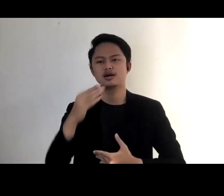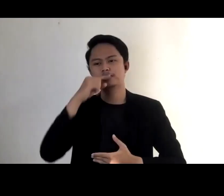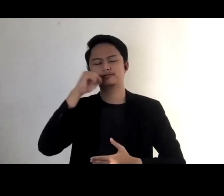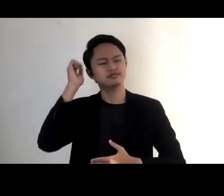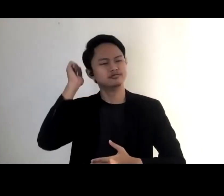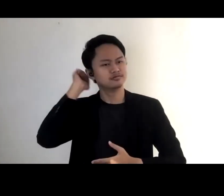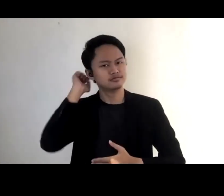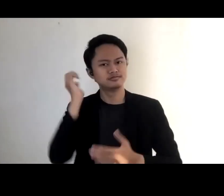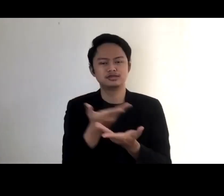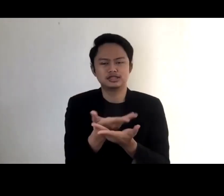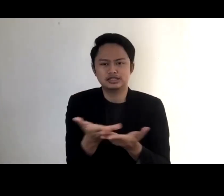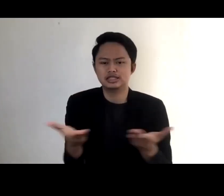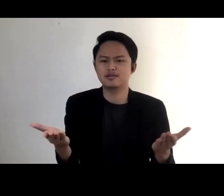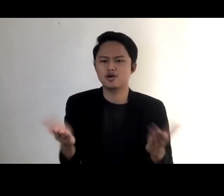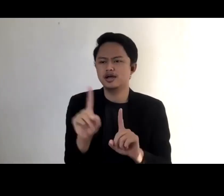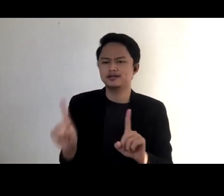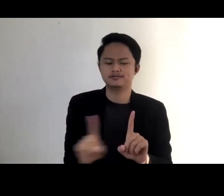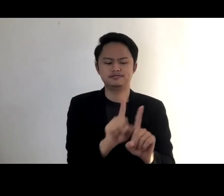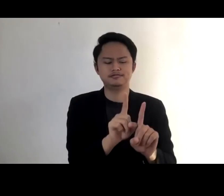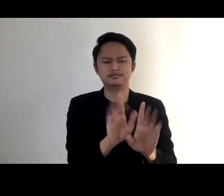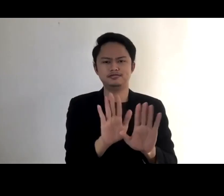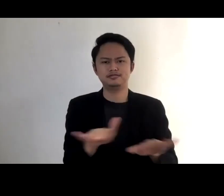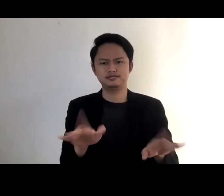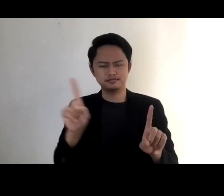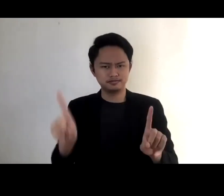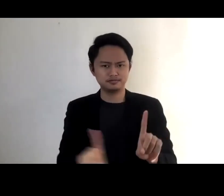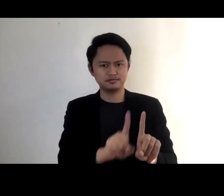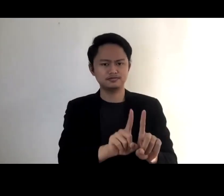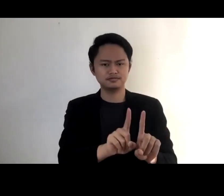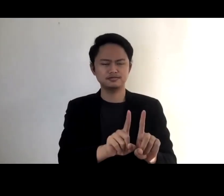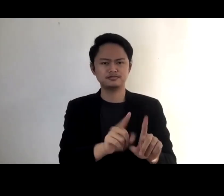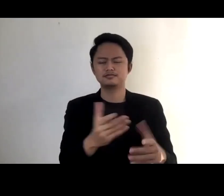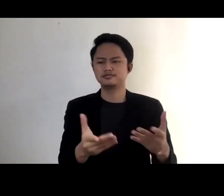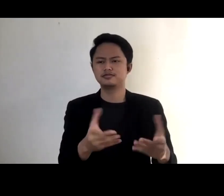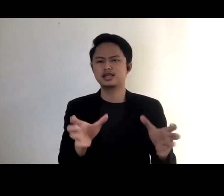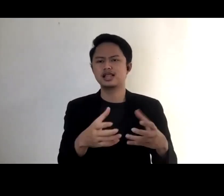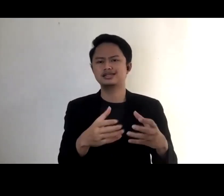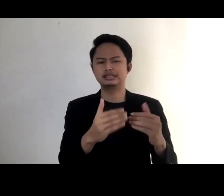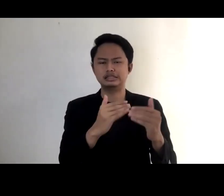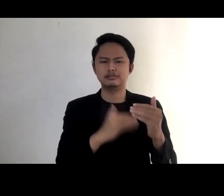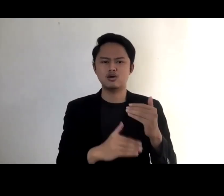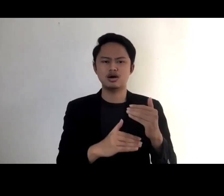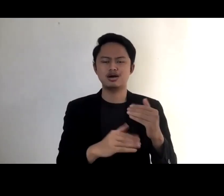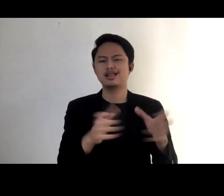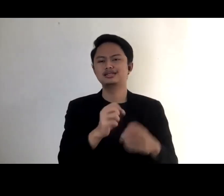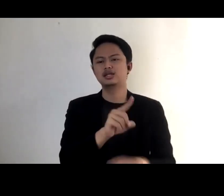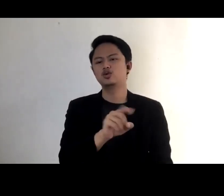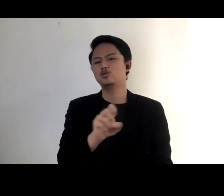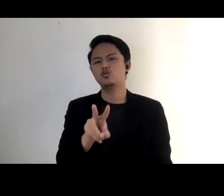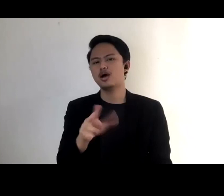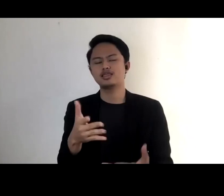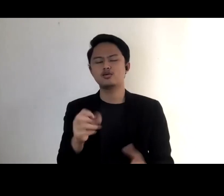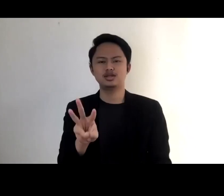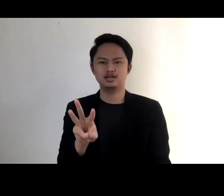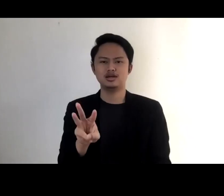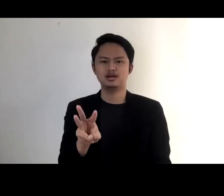terutama yang paling banyak mendampingi anak-anak kita di kelas rendah SD, kelas 1, kelas 2, kelas 3 umumnya,